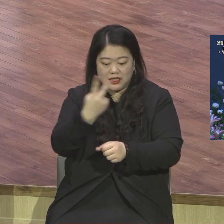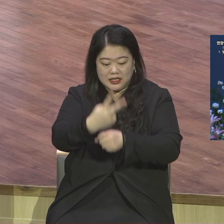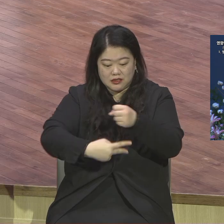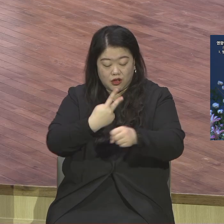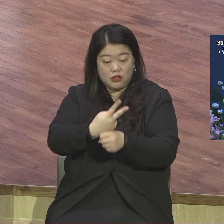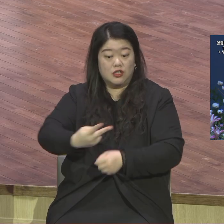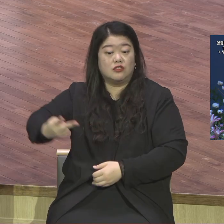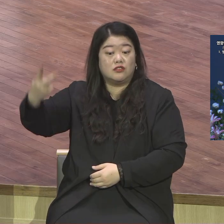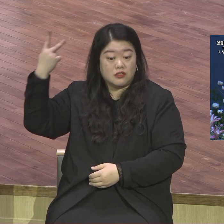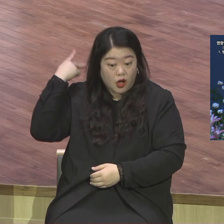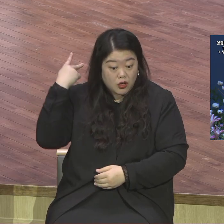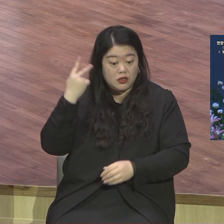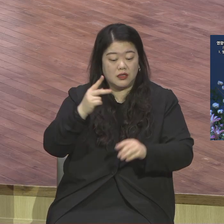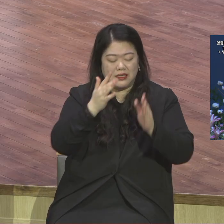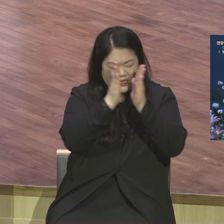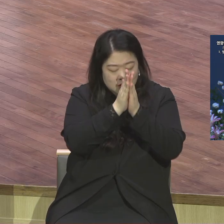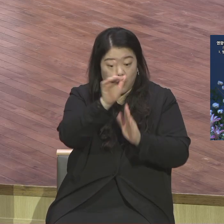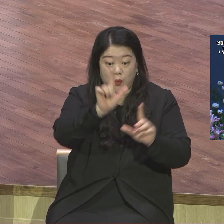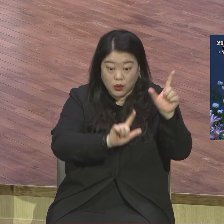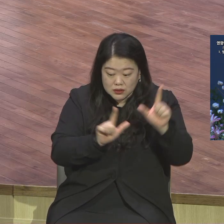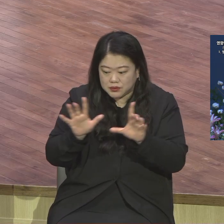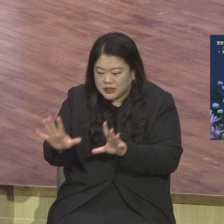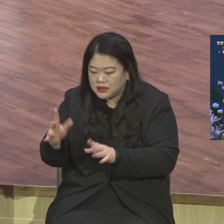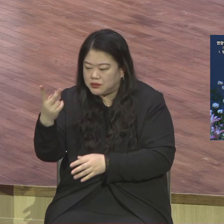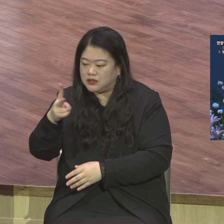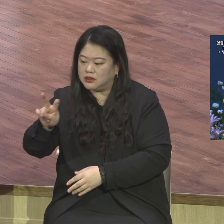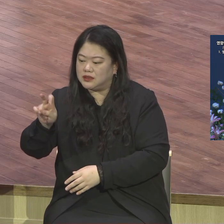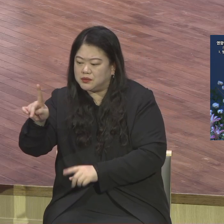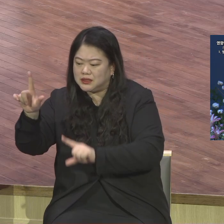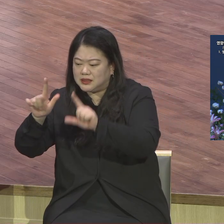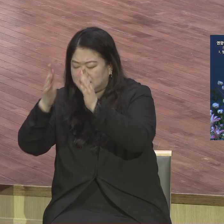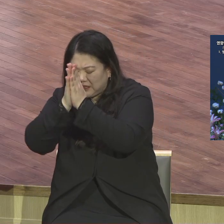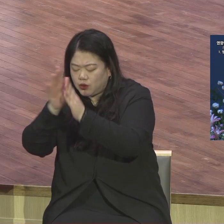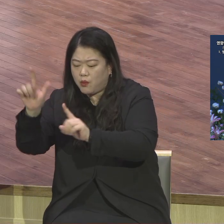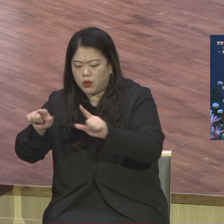그러니까 이 세례요한이 이렇게 이것을